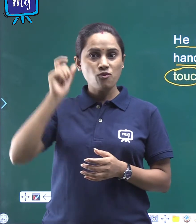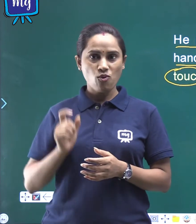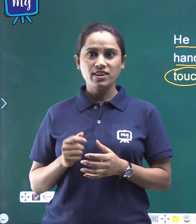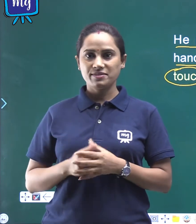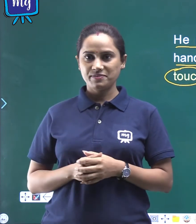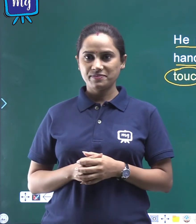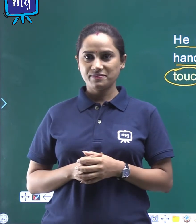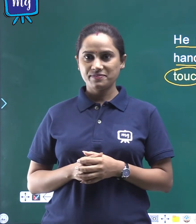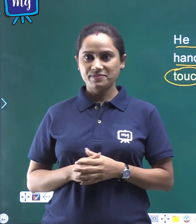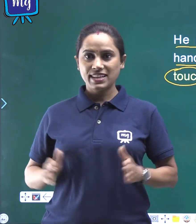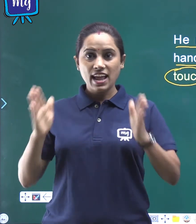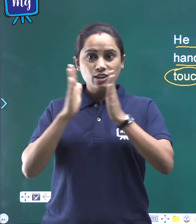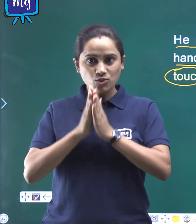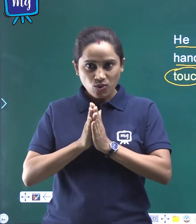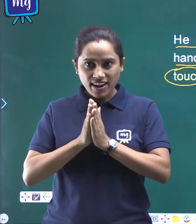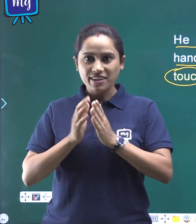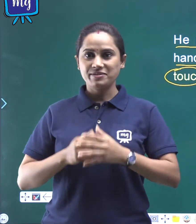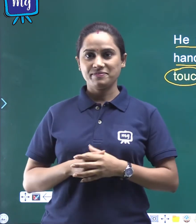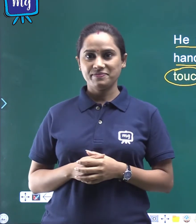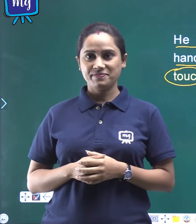fold जोड़ना,